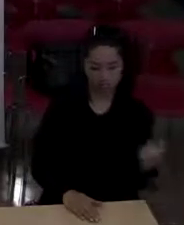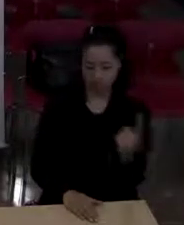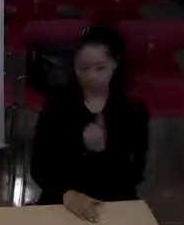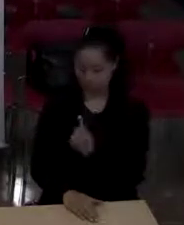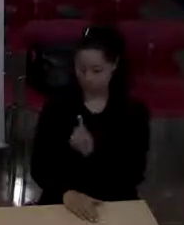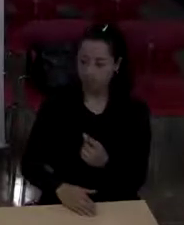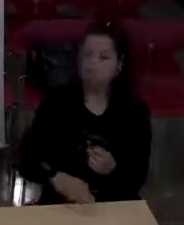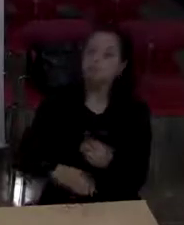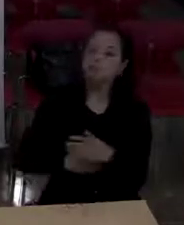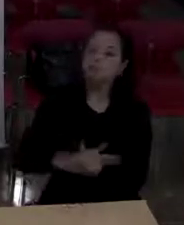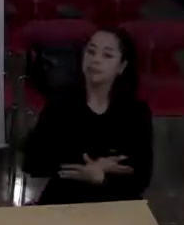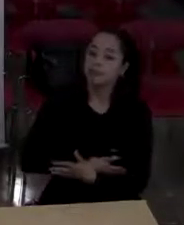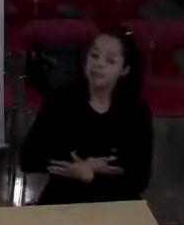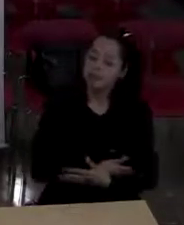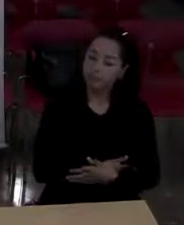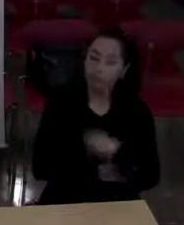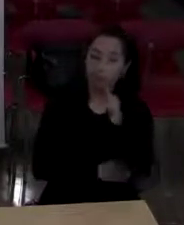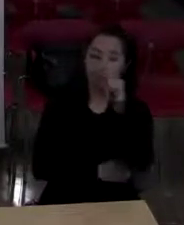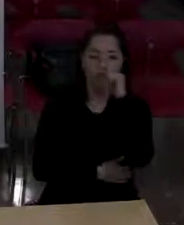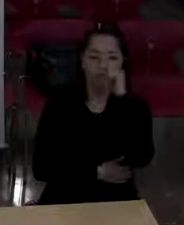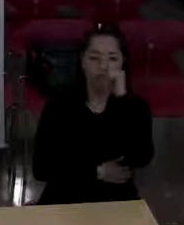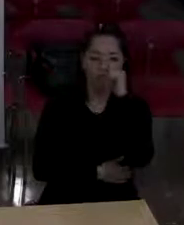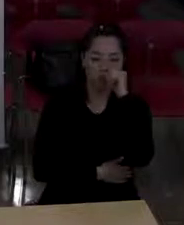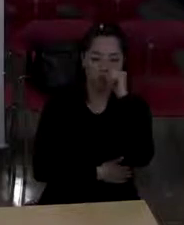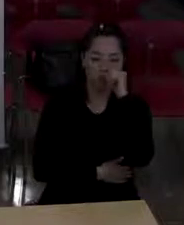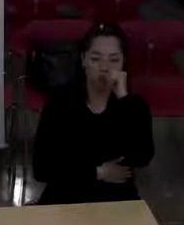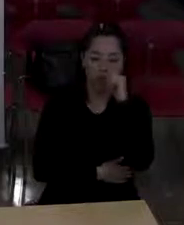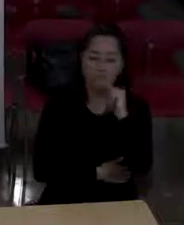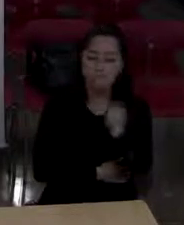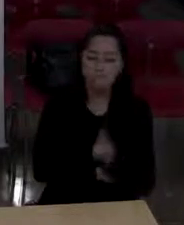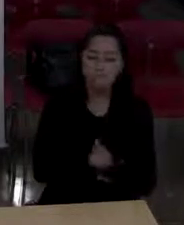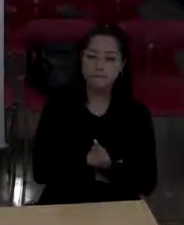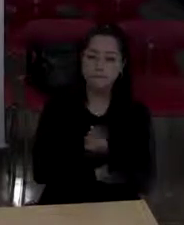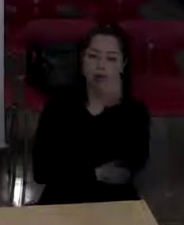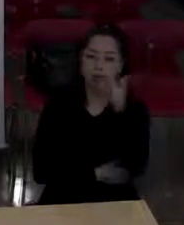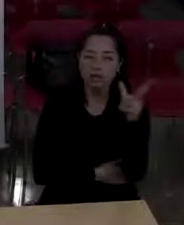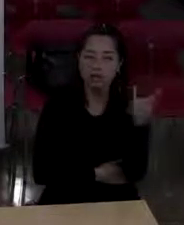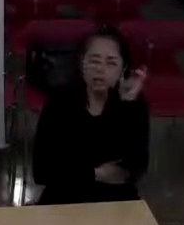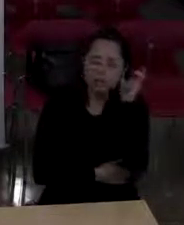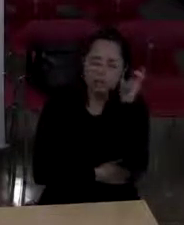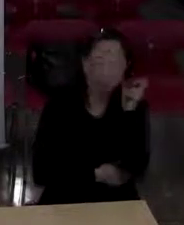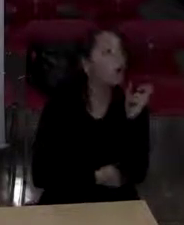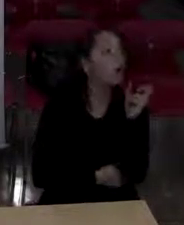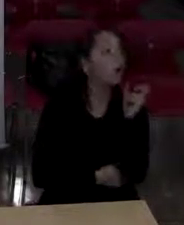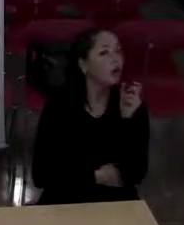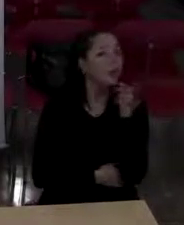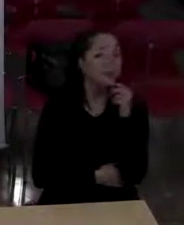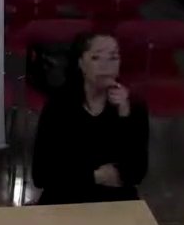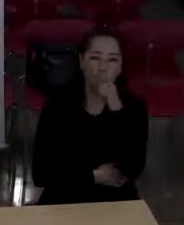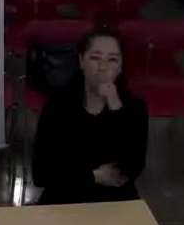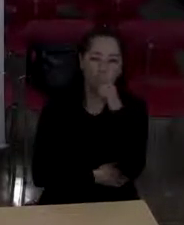el chupo y cuando escucha a la mamá, pues suelta el chupo y reacciona ante la voz.